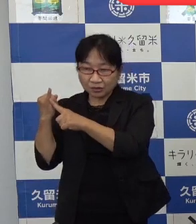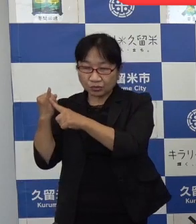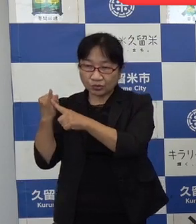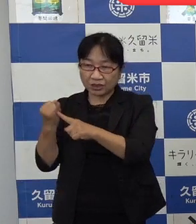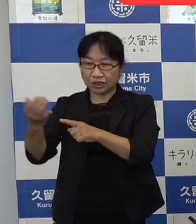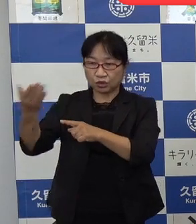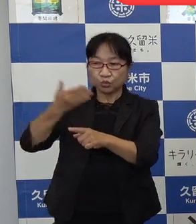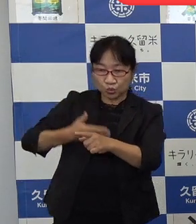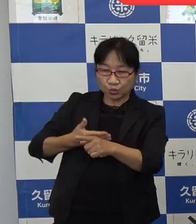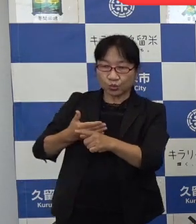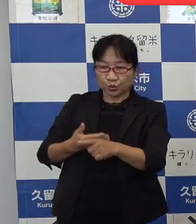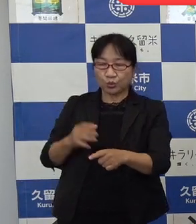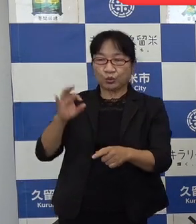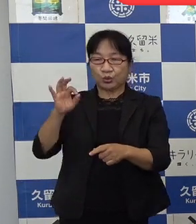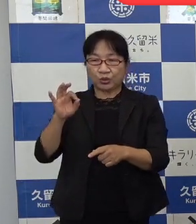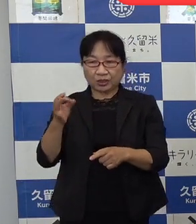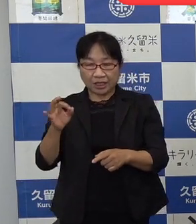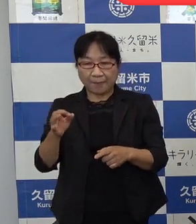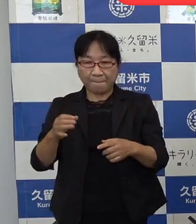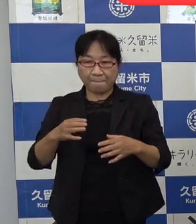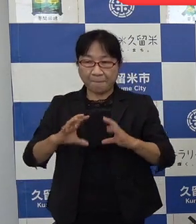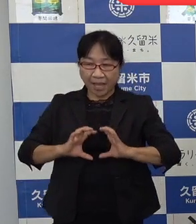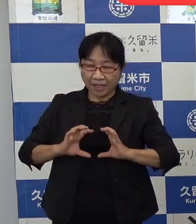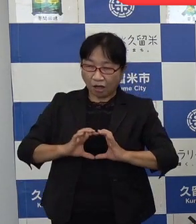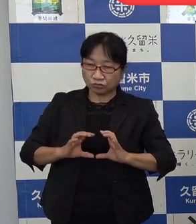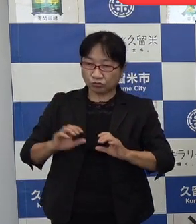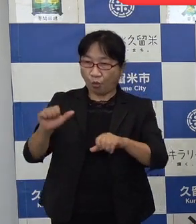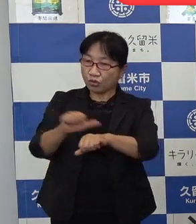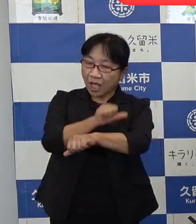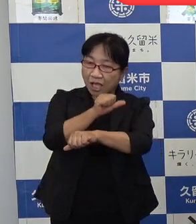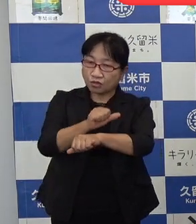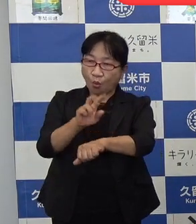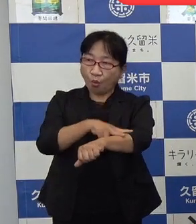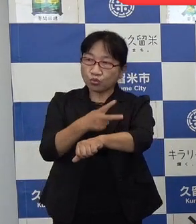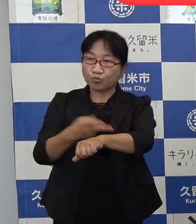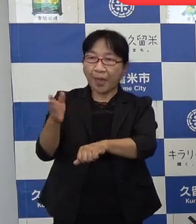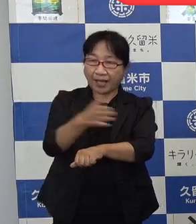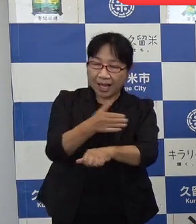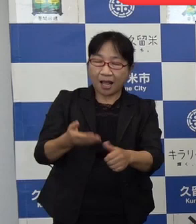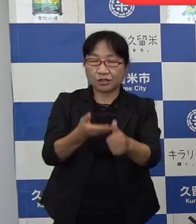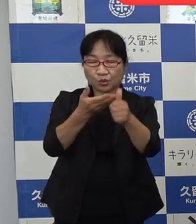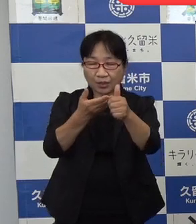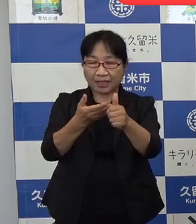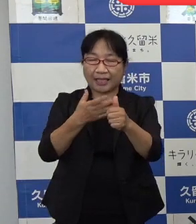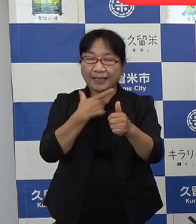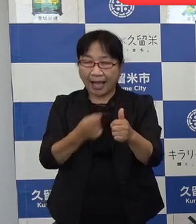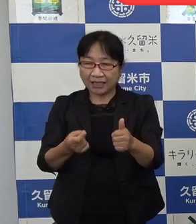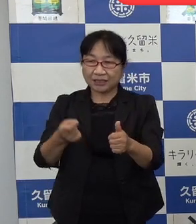ルをこの久留米から、ぜひ育てていきたい、または輩出をしてい